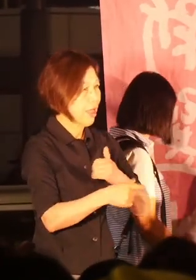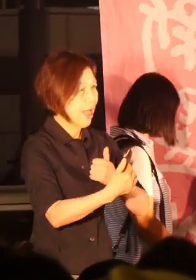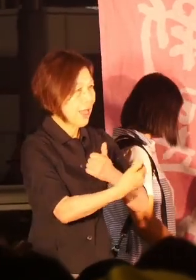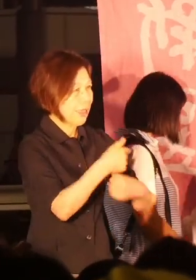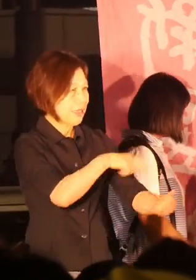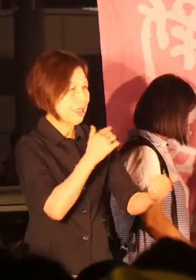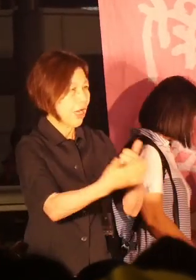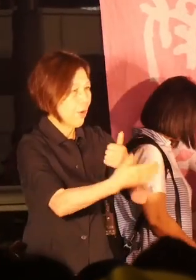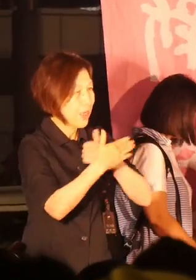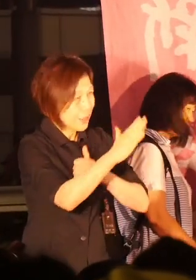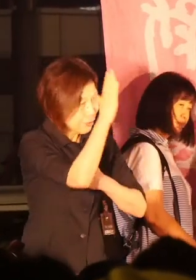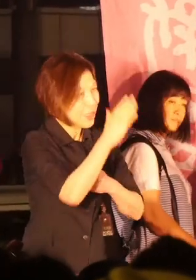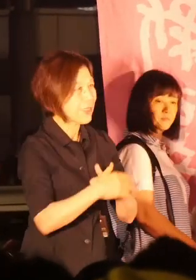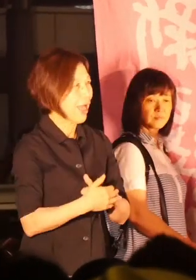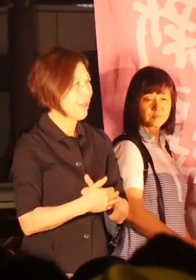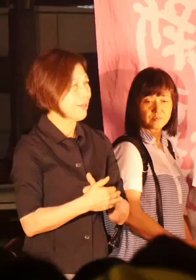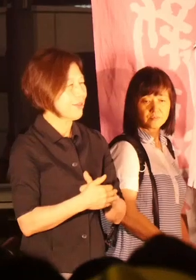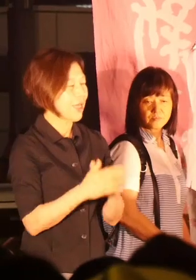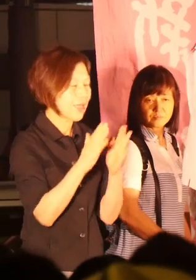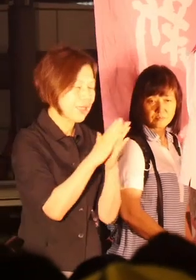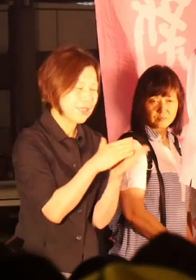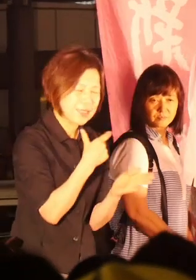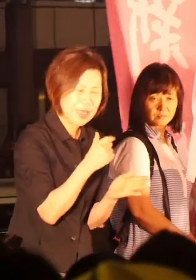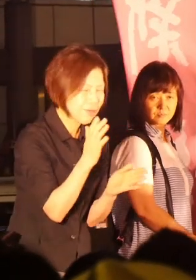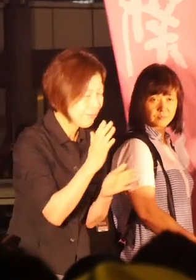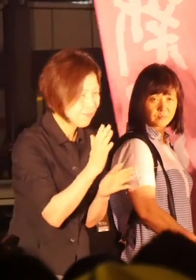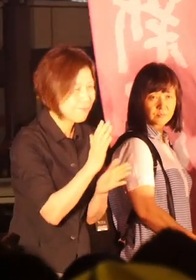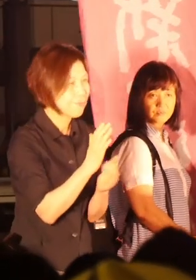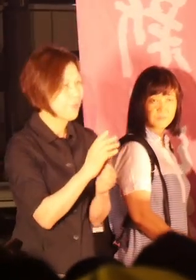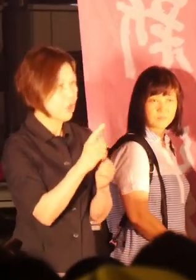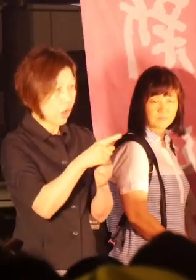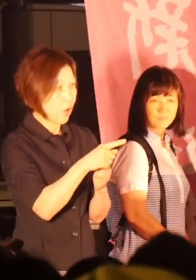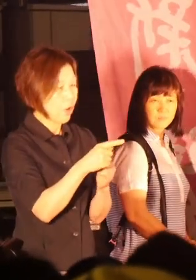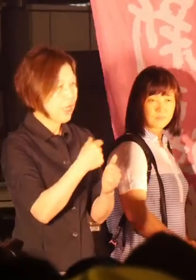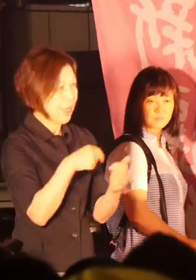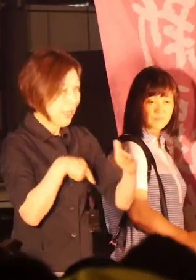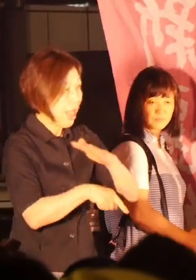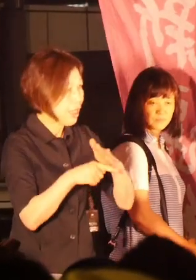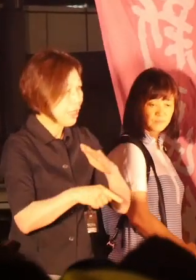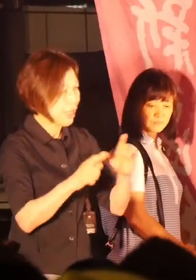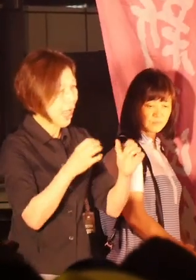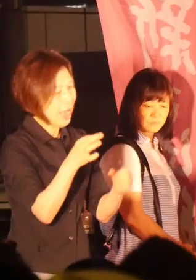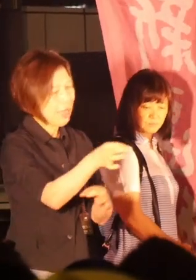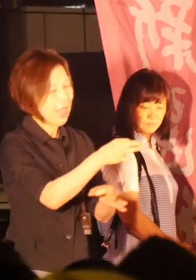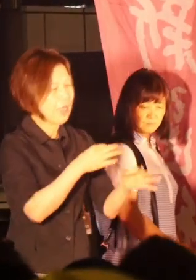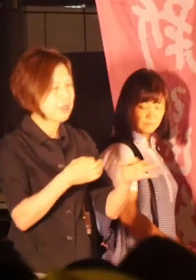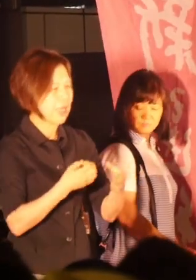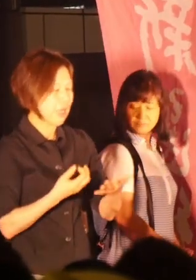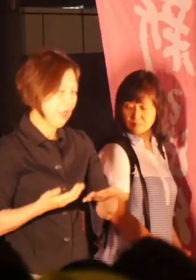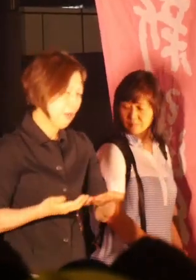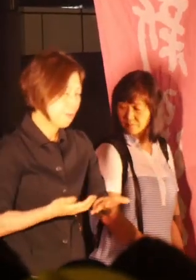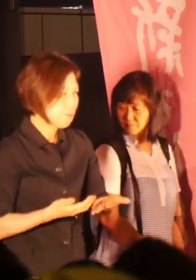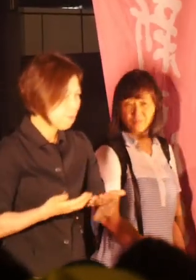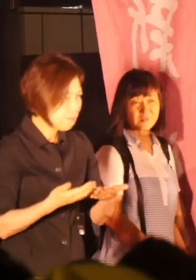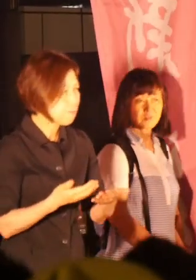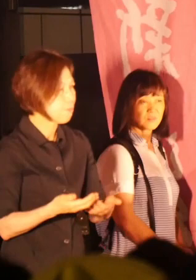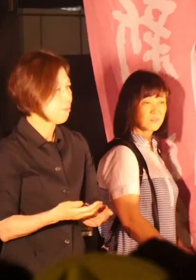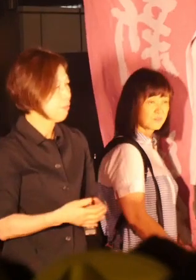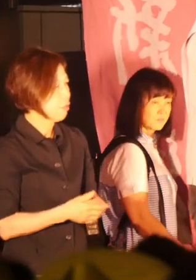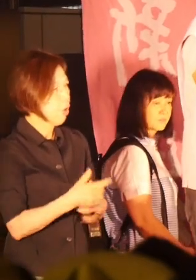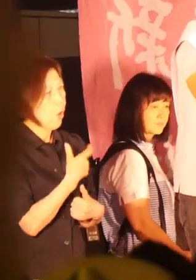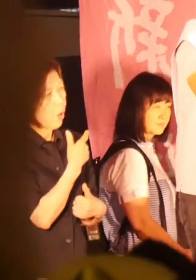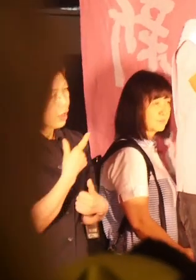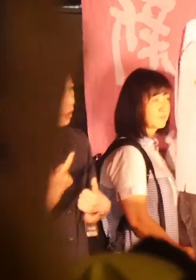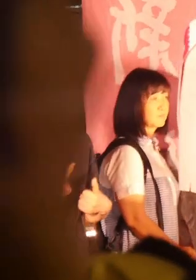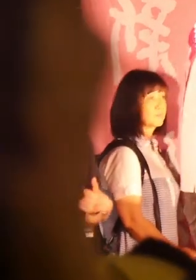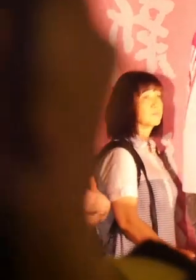してもらえませんか。死にたくなる、その原因が経済的な不安定って大きくないですか。この